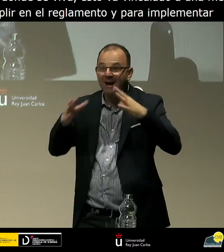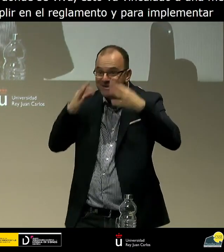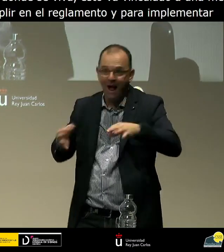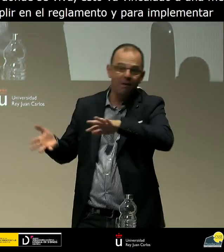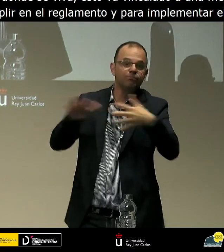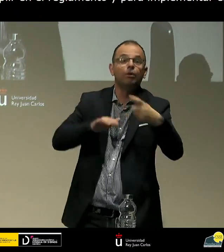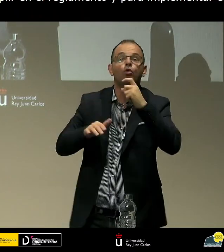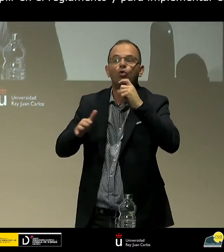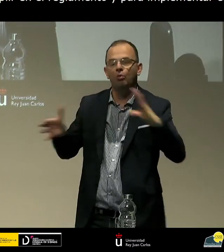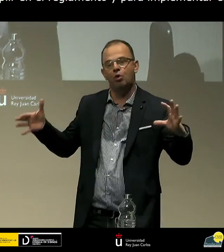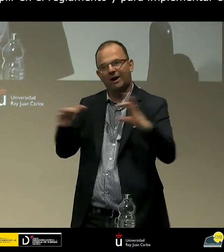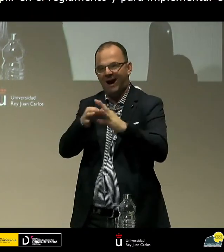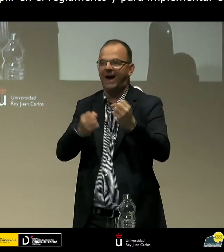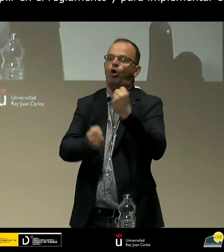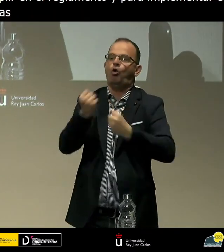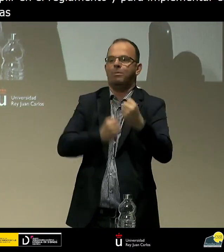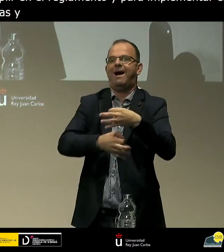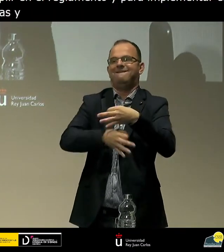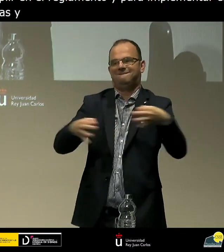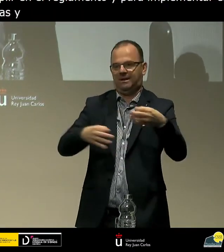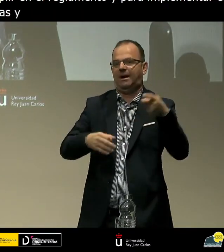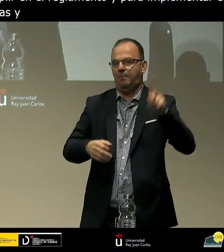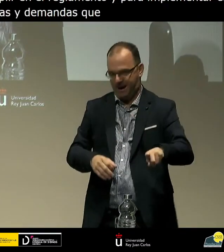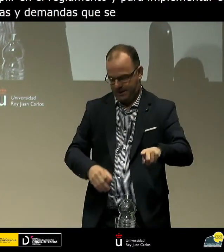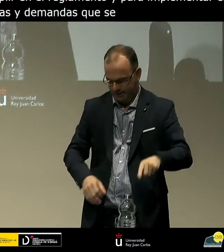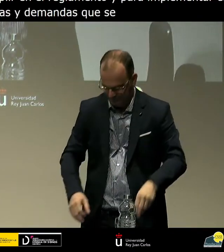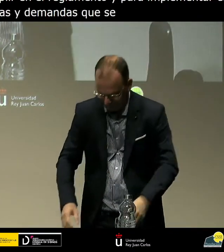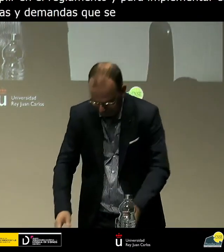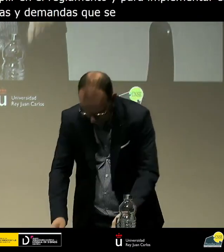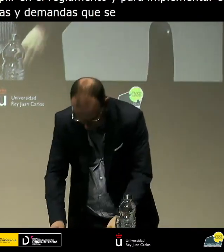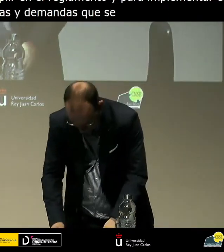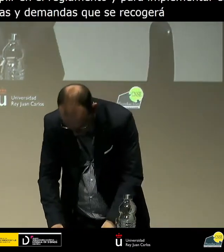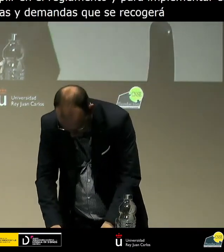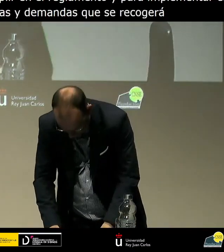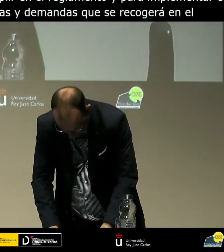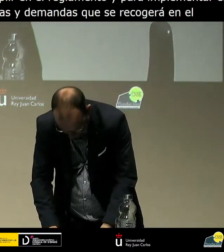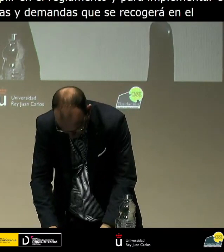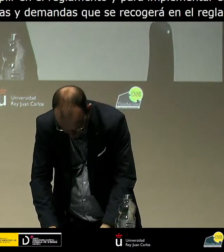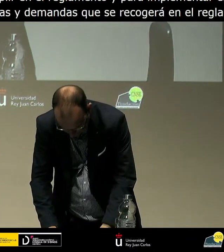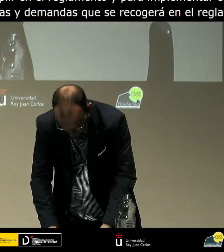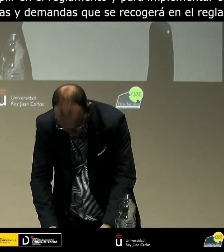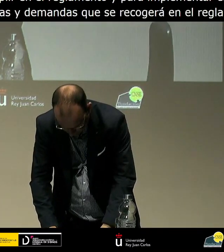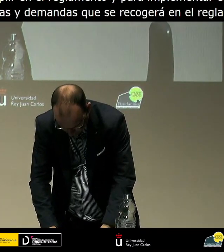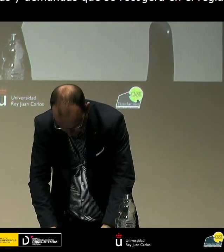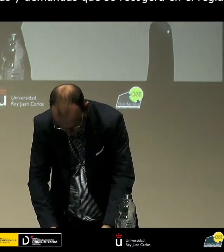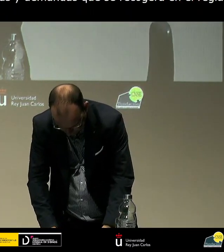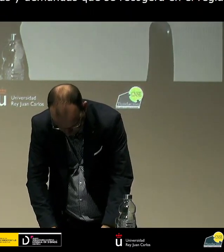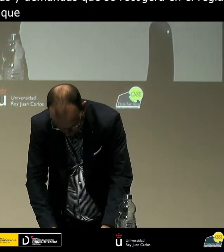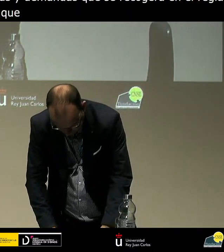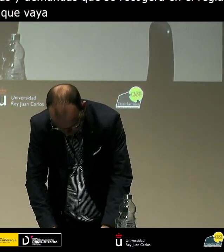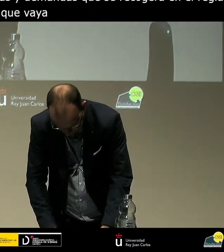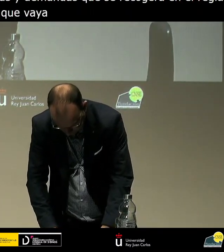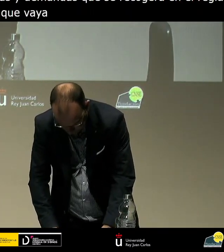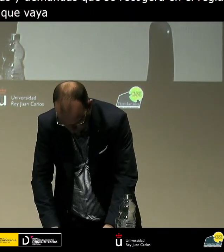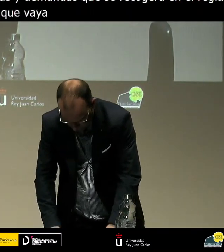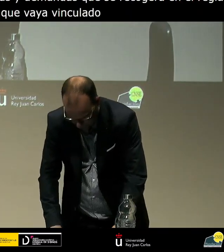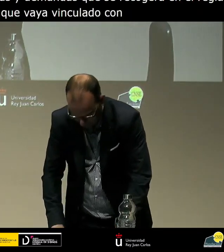este reglamento, necesitamos que esto vaya vinculado con una memoria económica acorde con esas